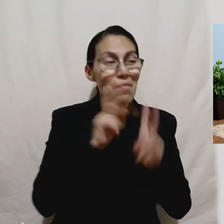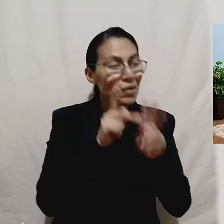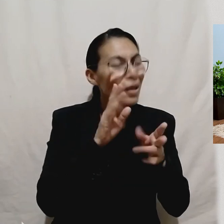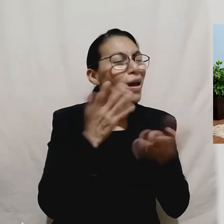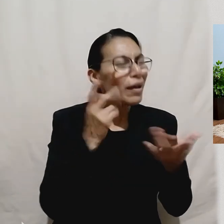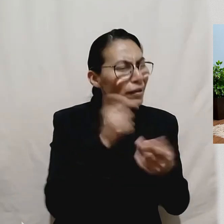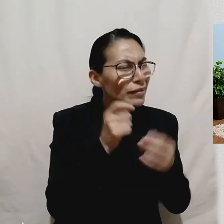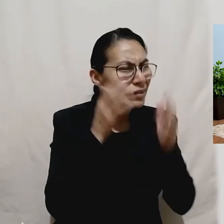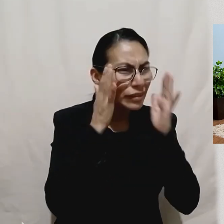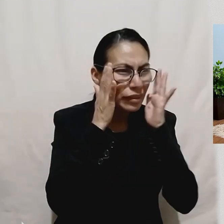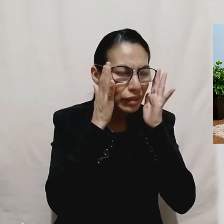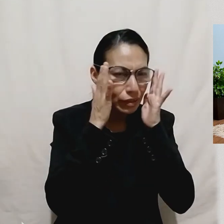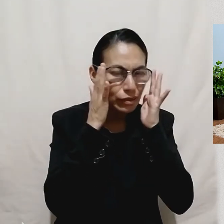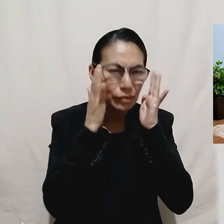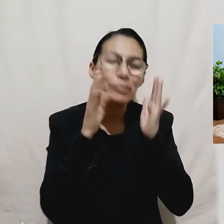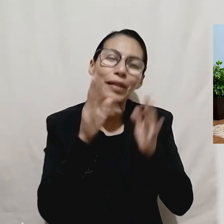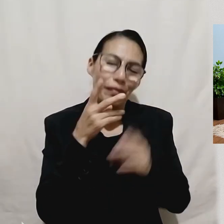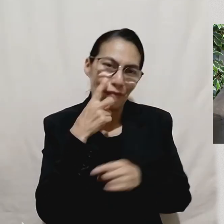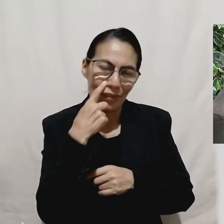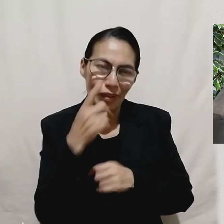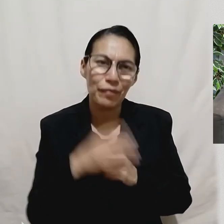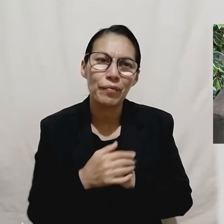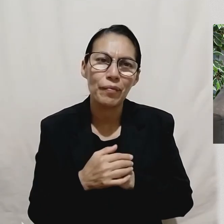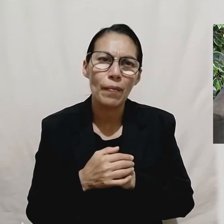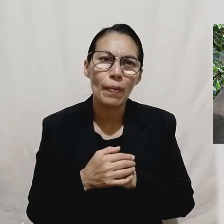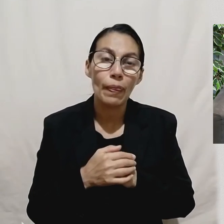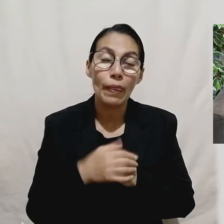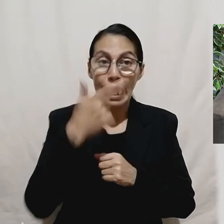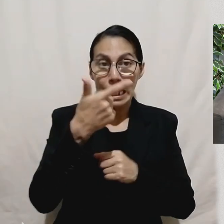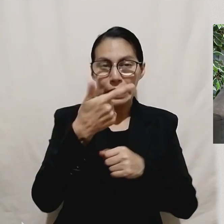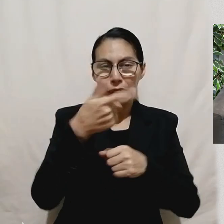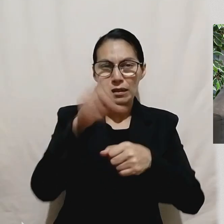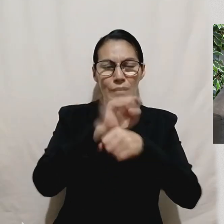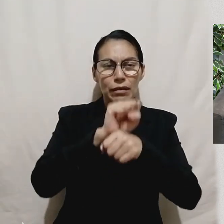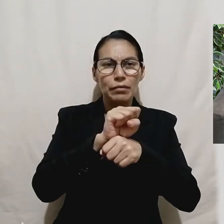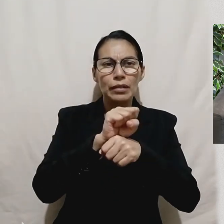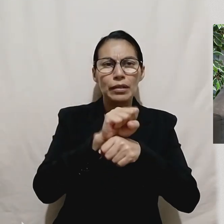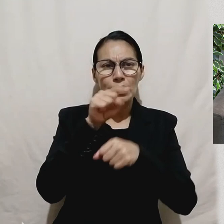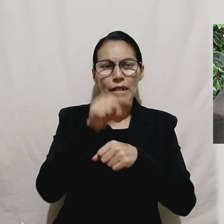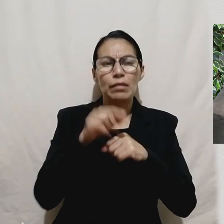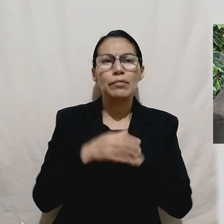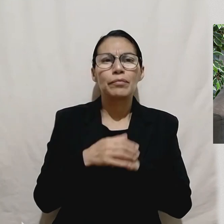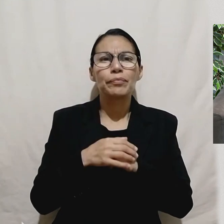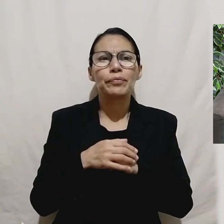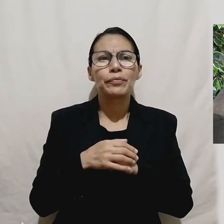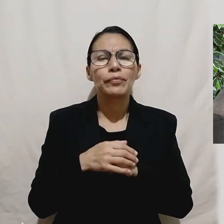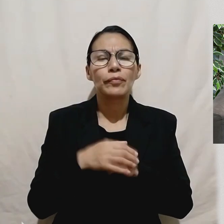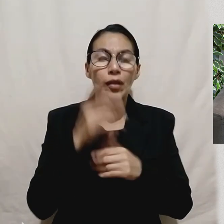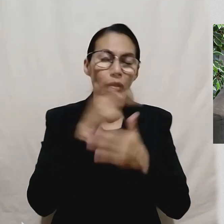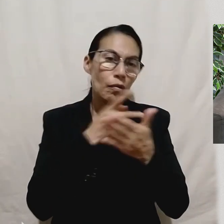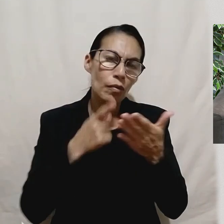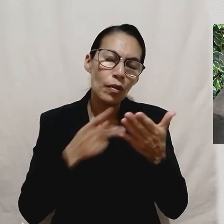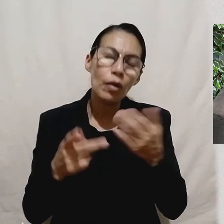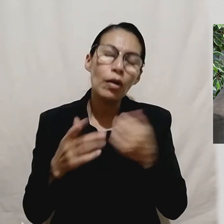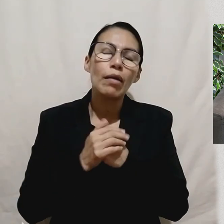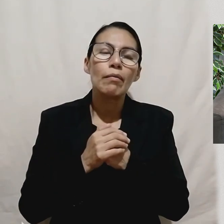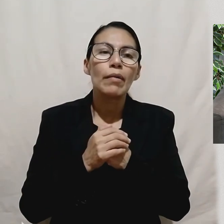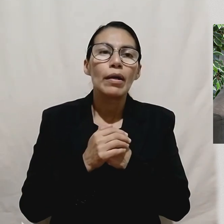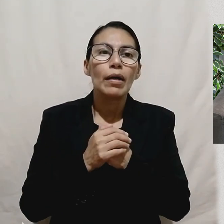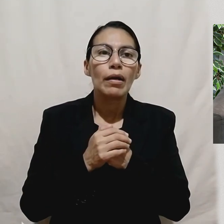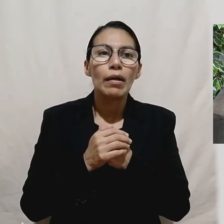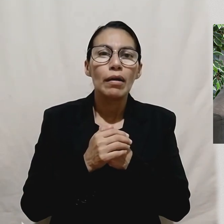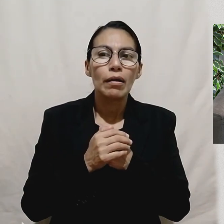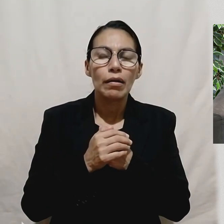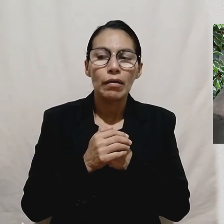allí el verano en Houston estuve siete semanas cuando estuve en Houston el programa en el que